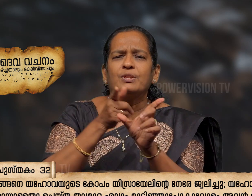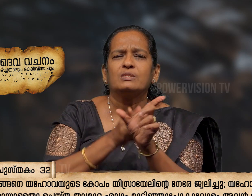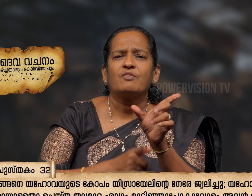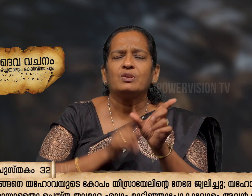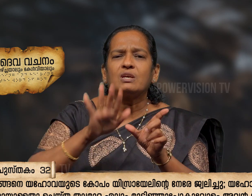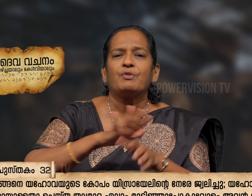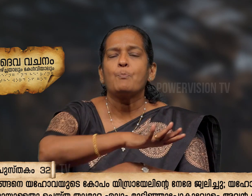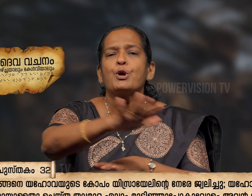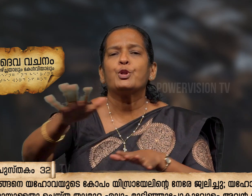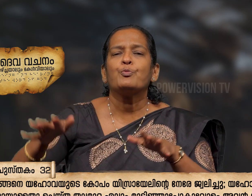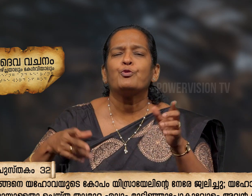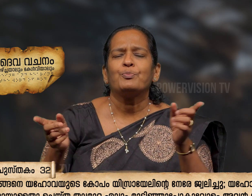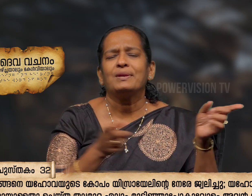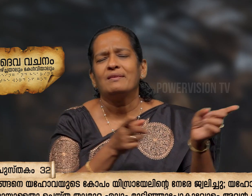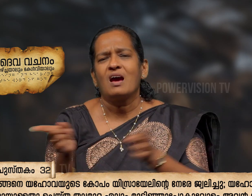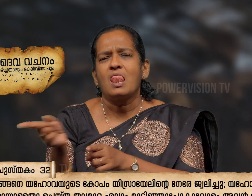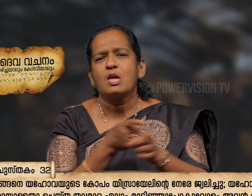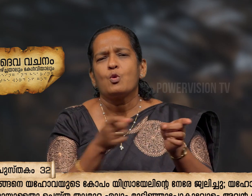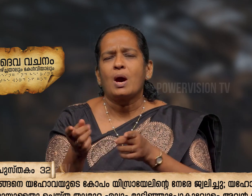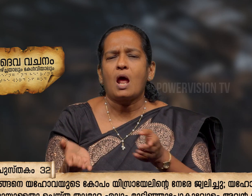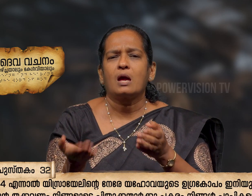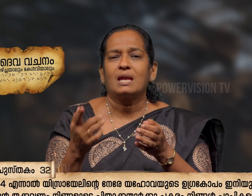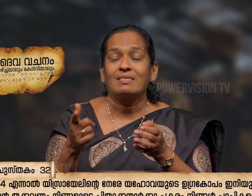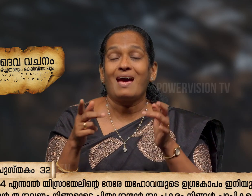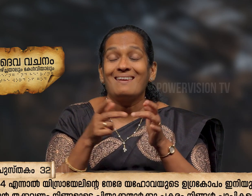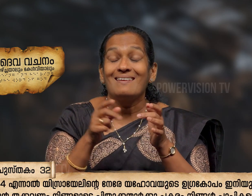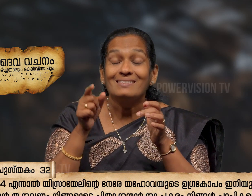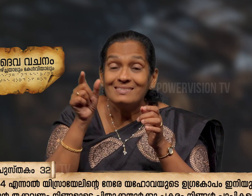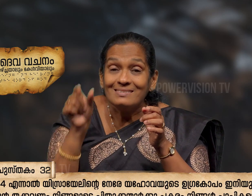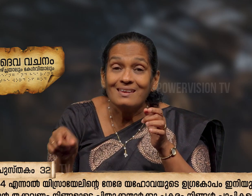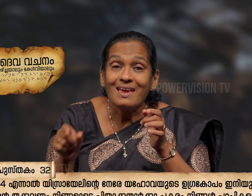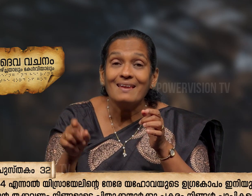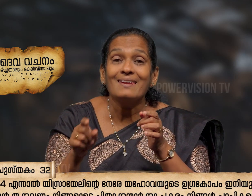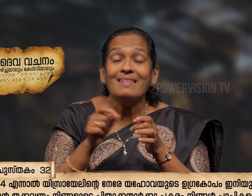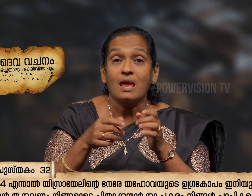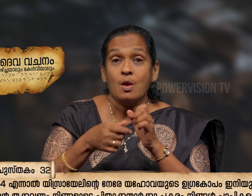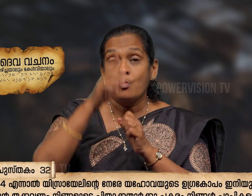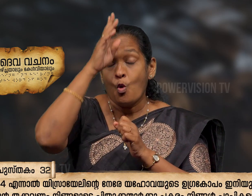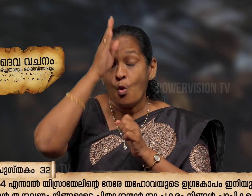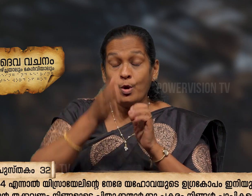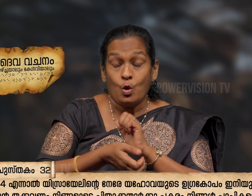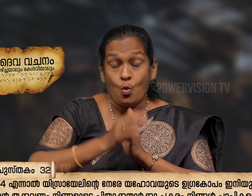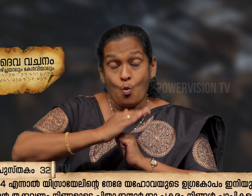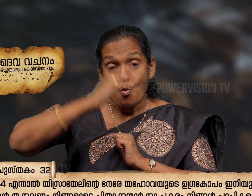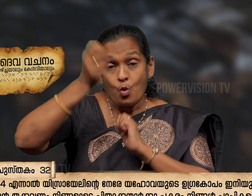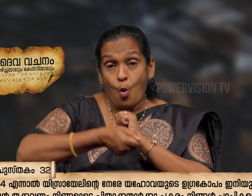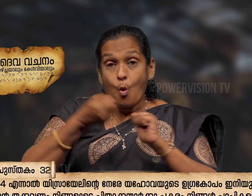അവരെ മരുഭൂമിയിൽ അലയുമാറാക്കി. എന്നാൽ ഇസ്രയേലിന്റെ നേരെ യഹോവയുടെ ഉഗ്രകോപം